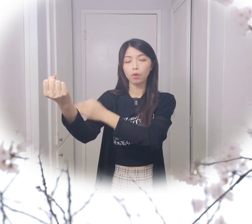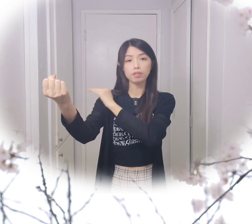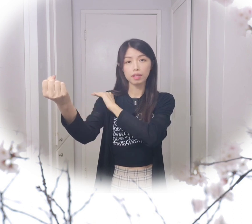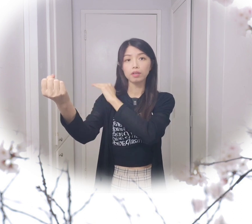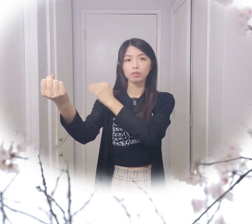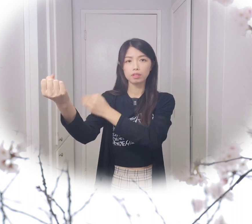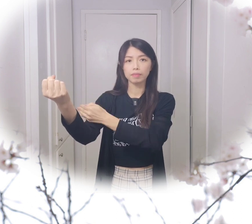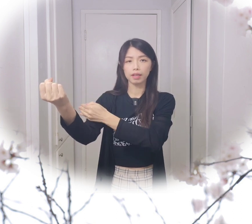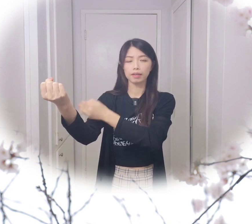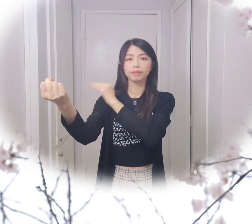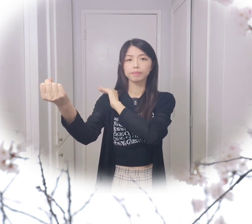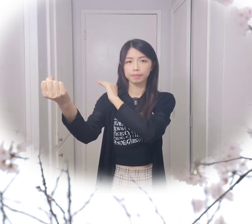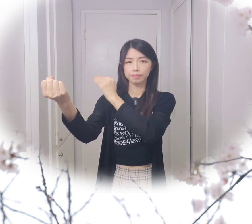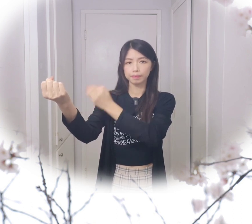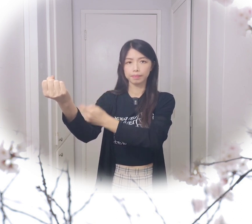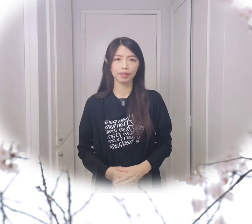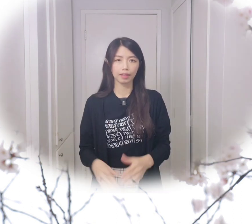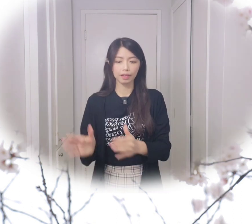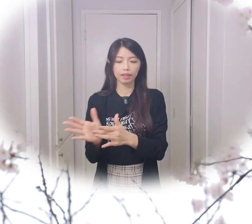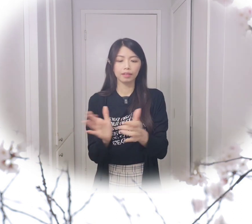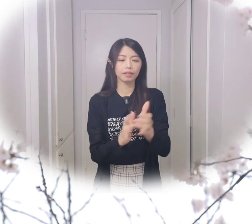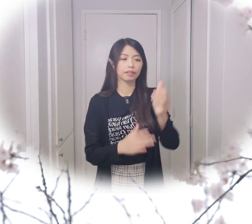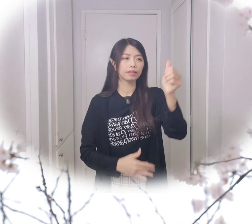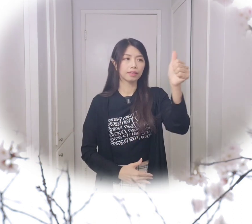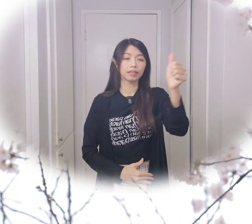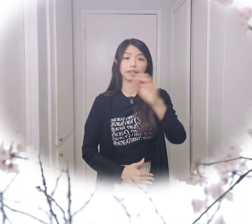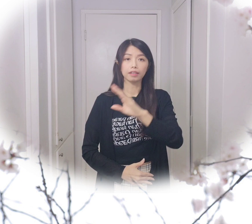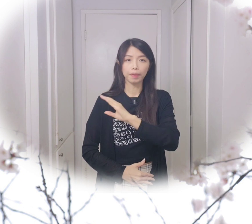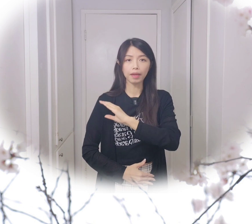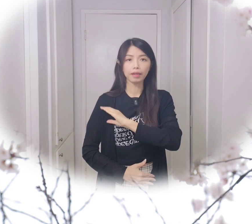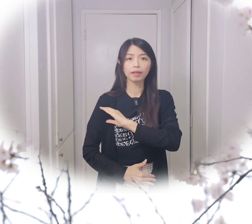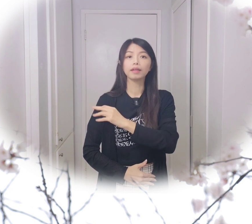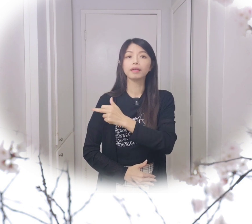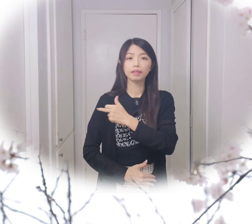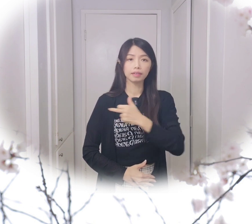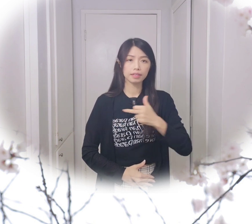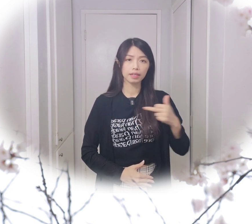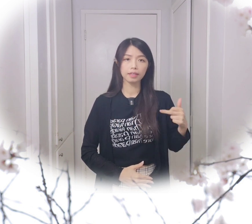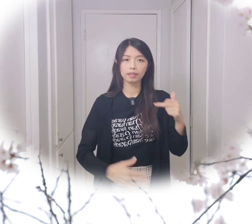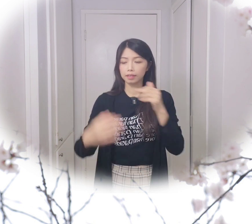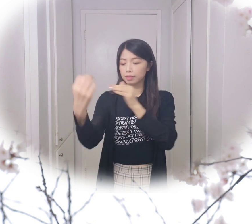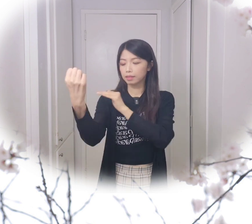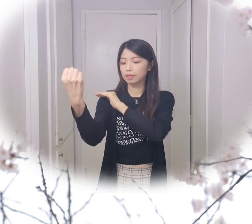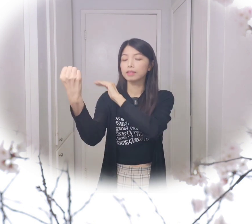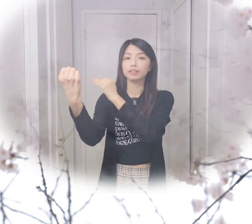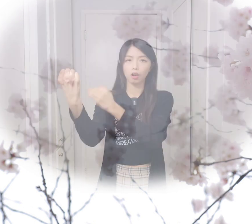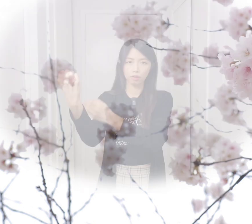권세 이런 뜻입니다. 그 이름의 크신